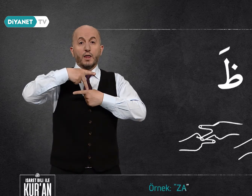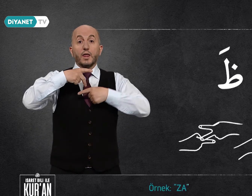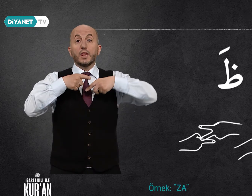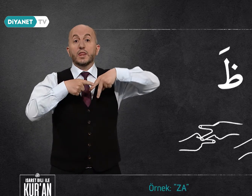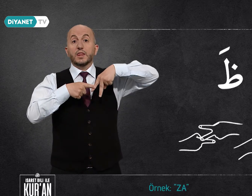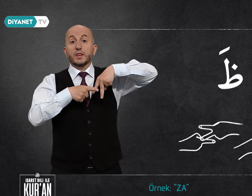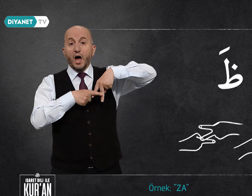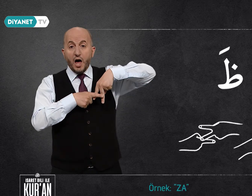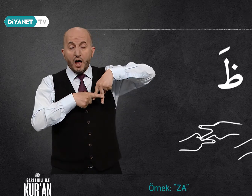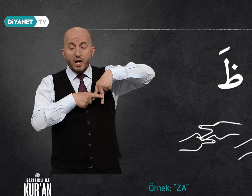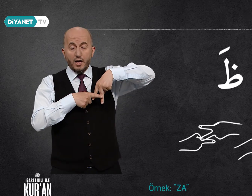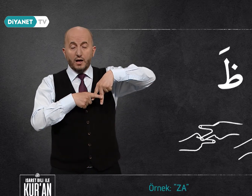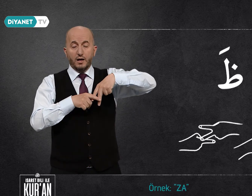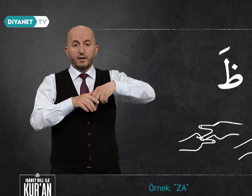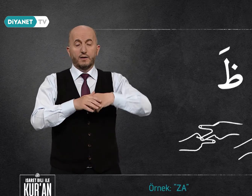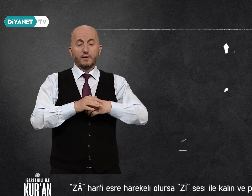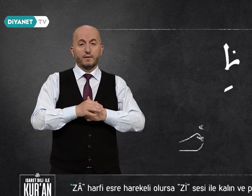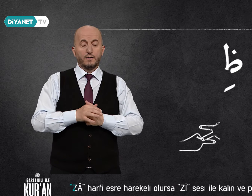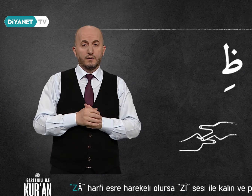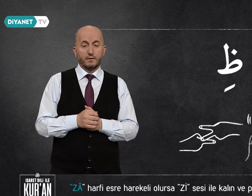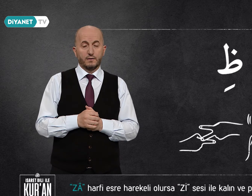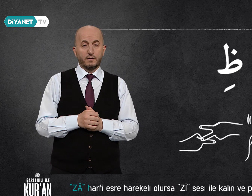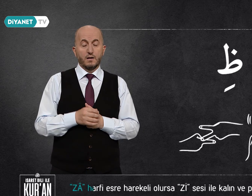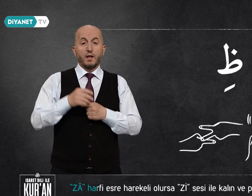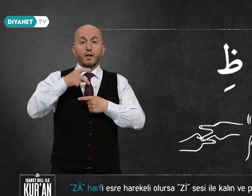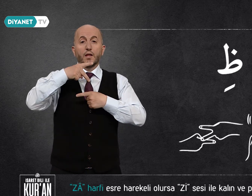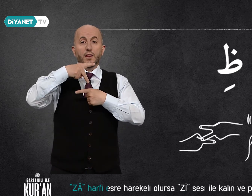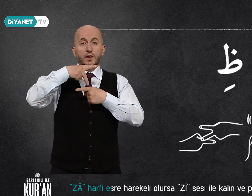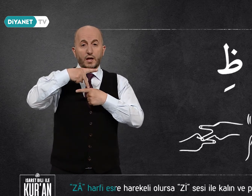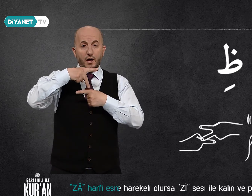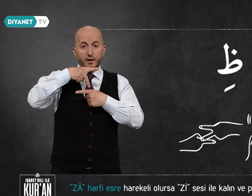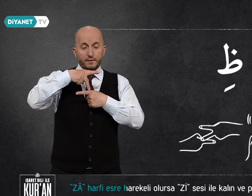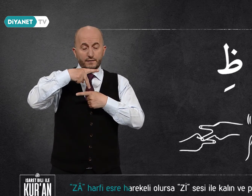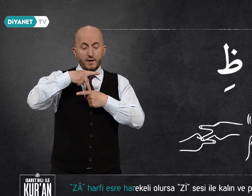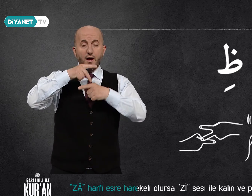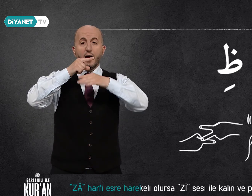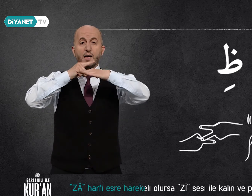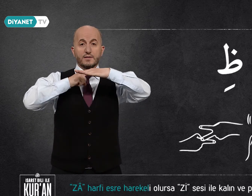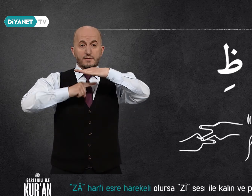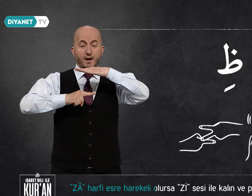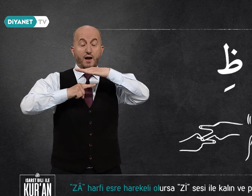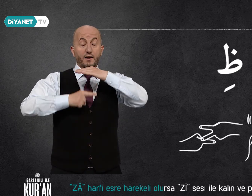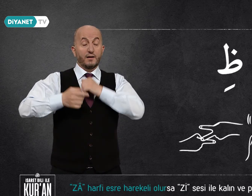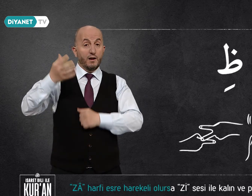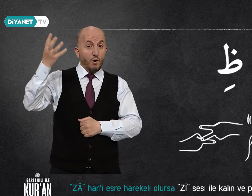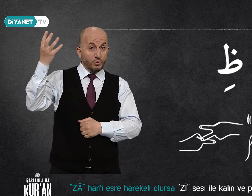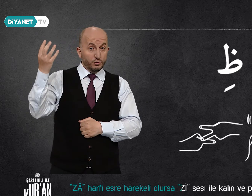bu va va harfi i Esre hareketli olursa